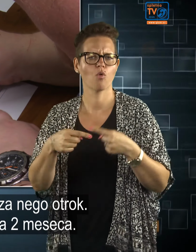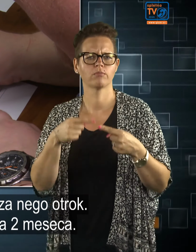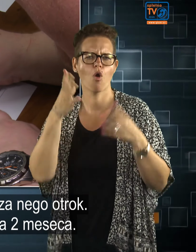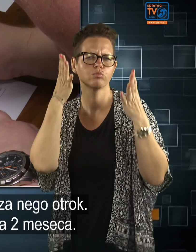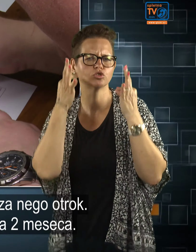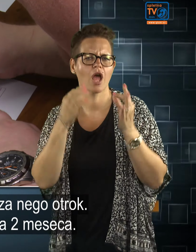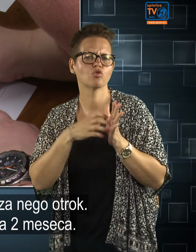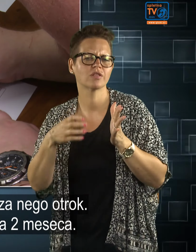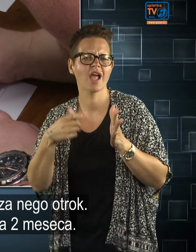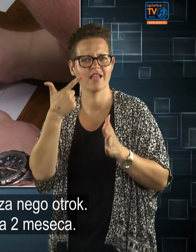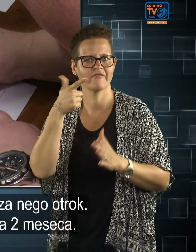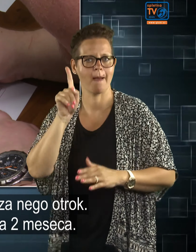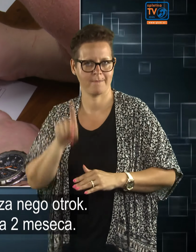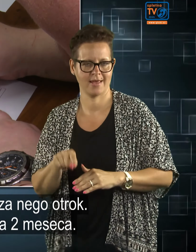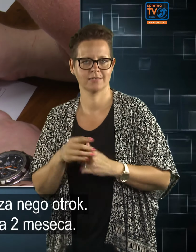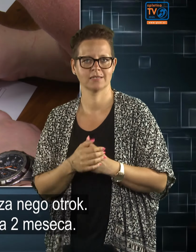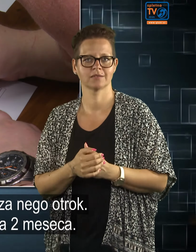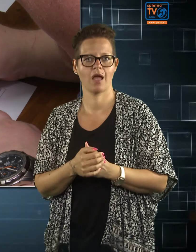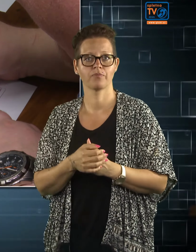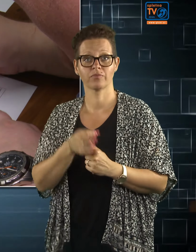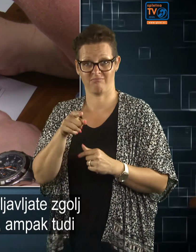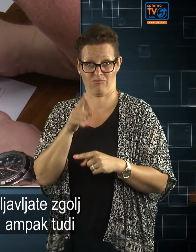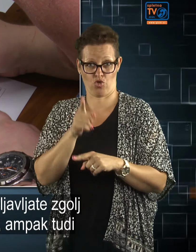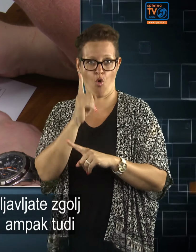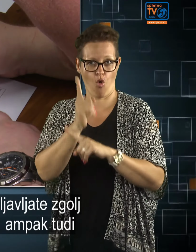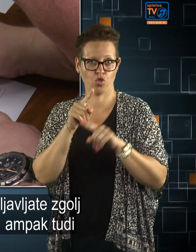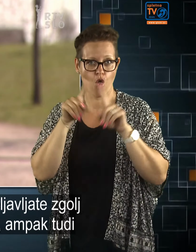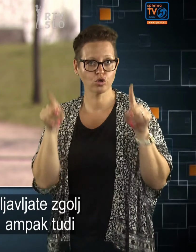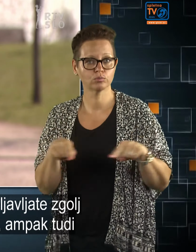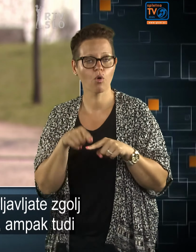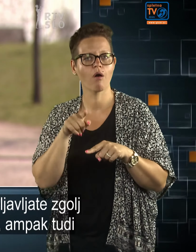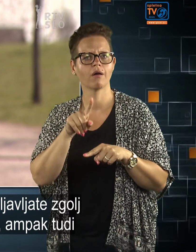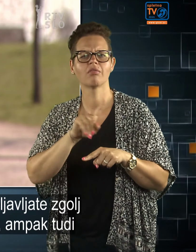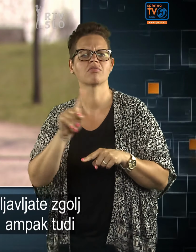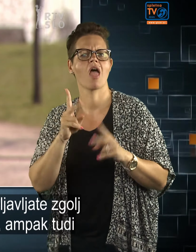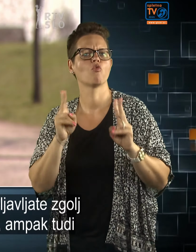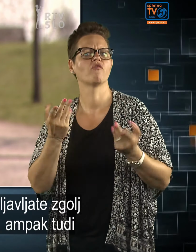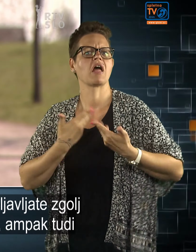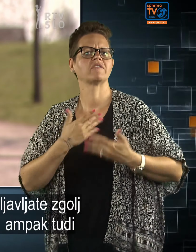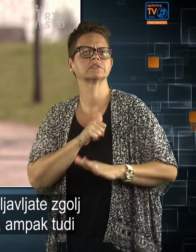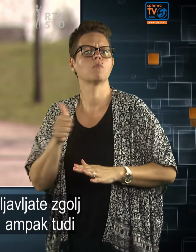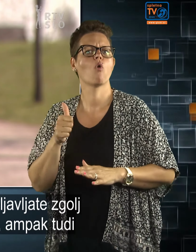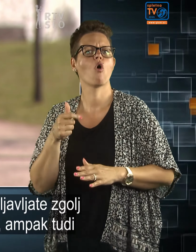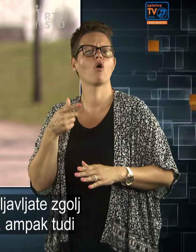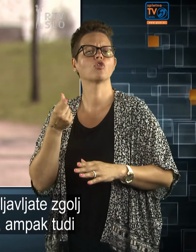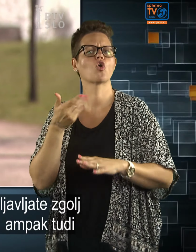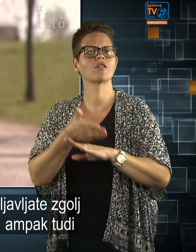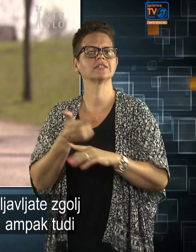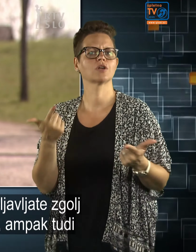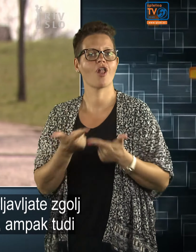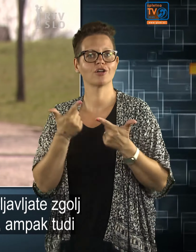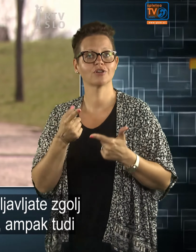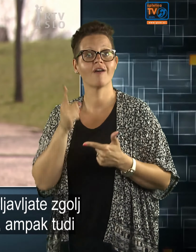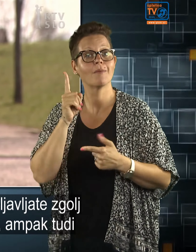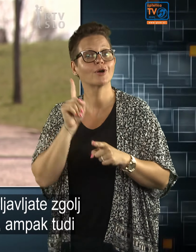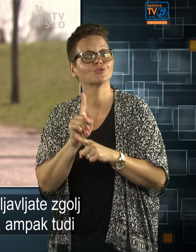Postopek običajno traja 2 meseca. S to odločbo pa ne uveljavljate zgolj dohodninske olajšave, ampak